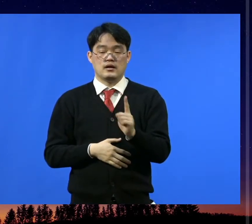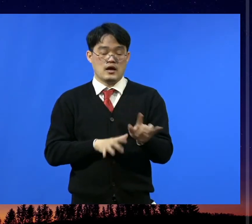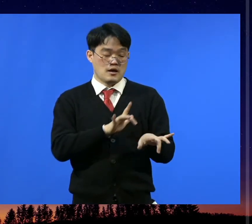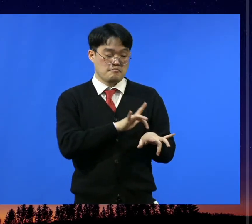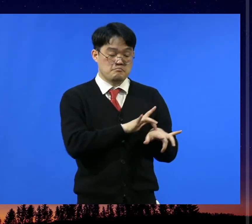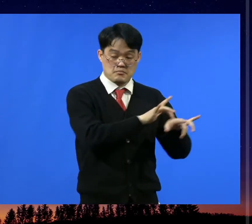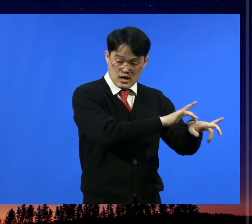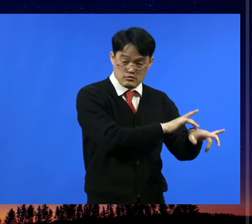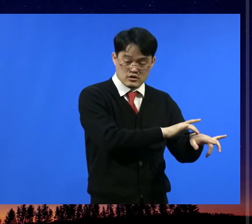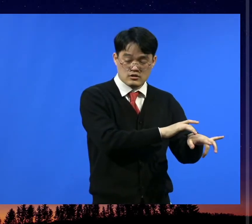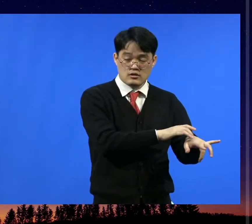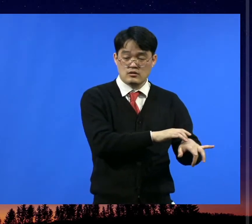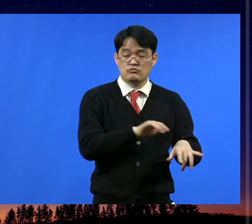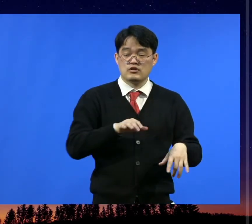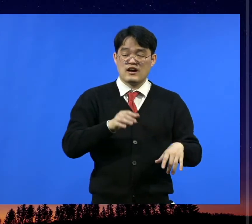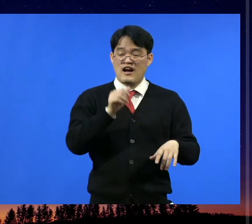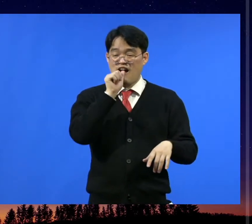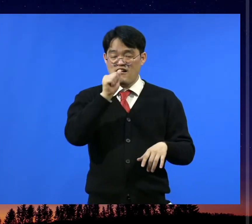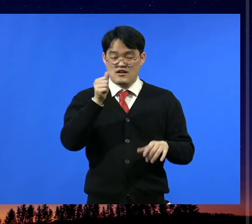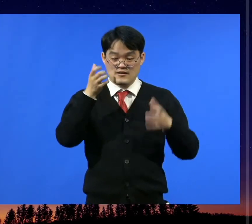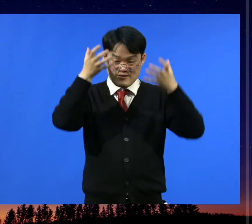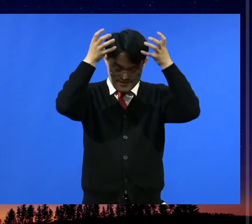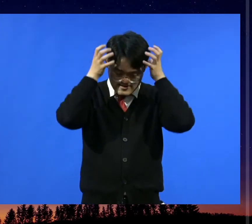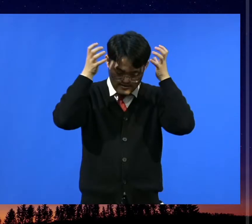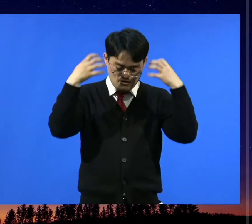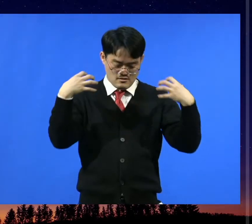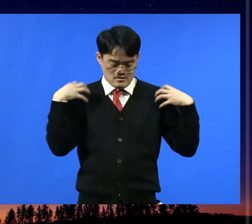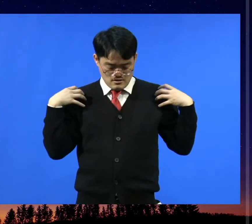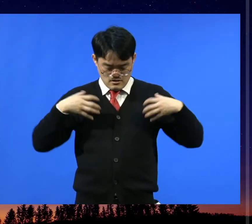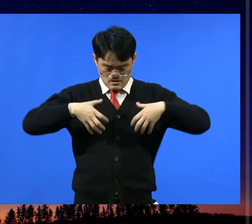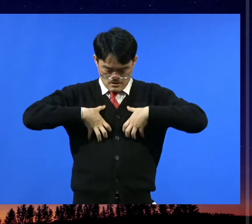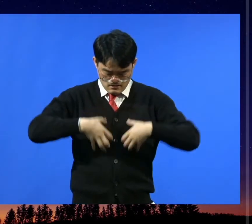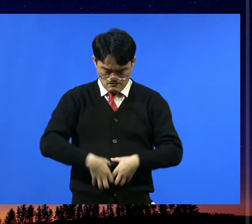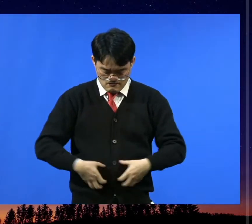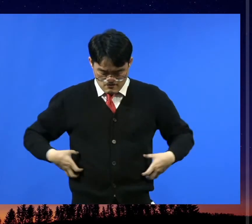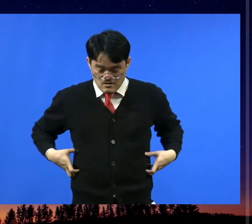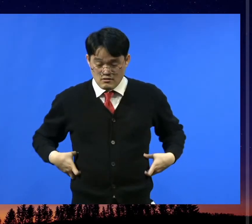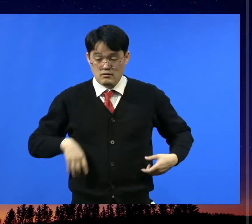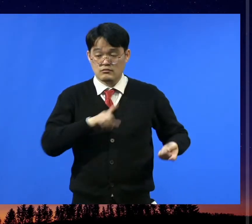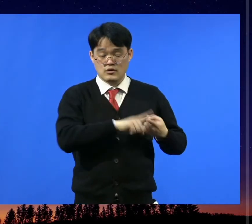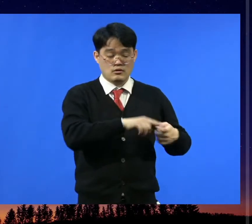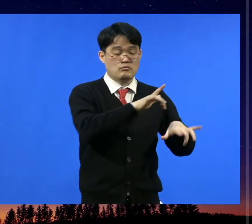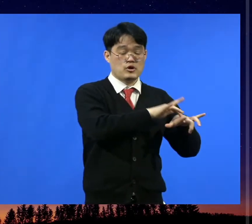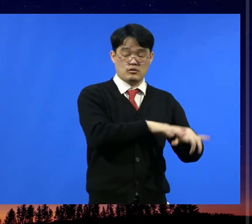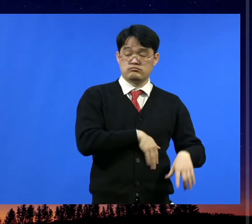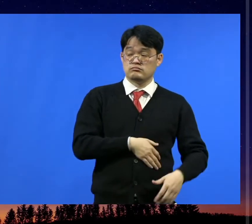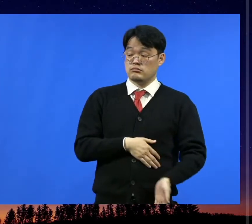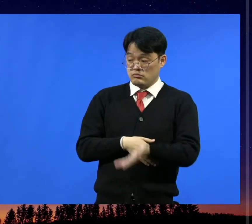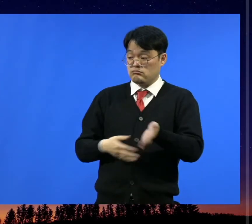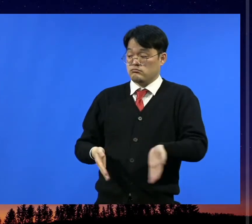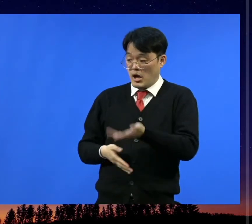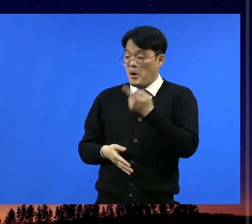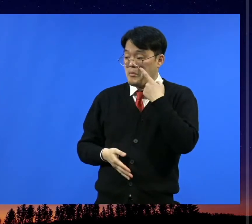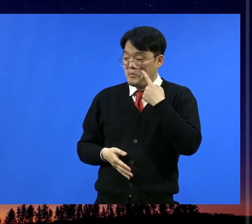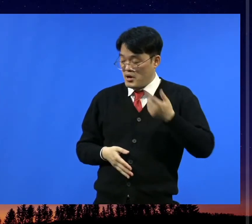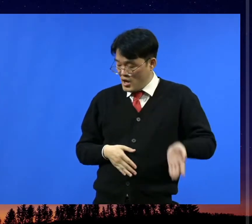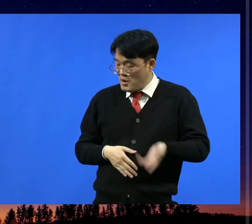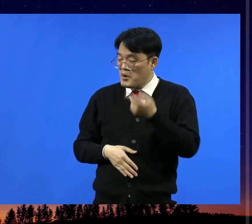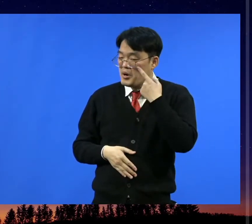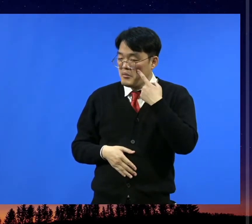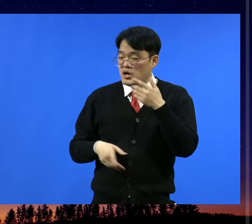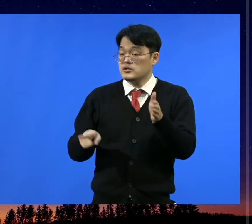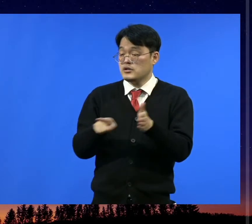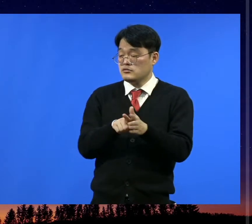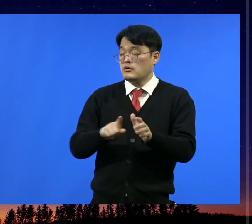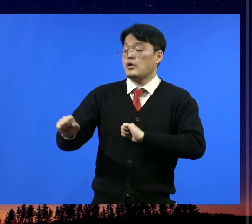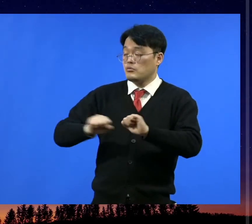착용하는 것까지도 허용해요. 그래, 멋있다. 그거 다 해라. 우리가 신앙적인 활동을 하는 것까지도 다 마귀는